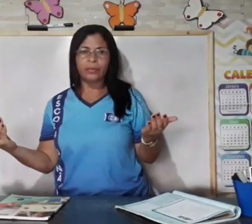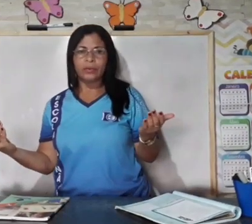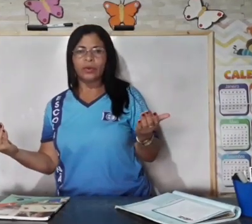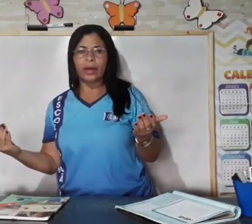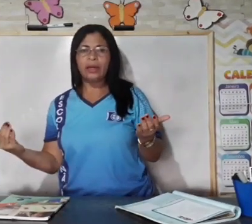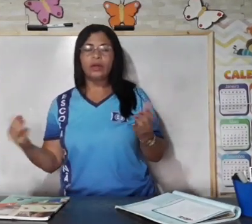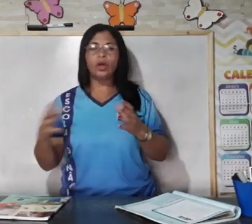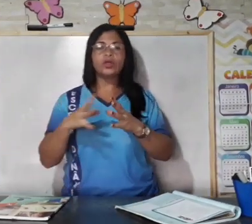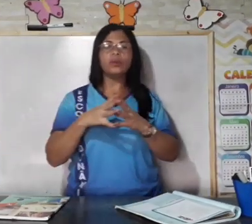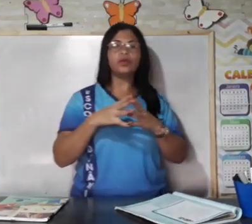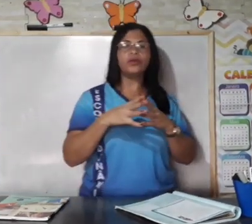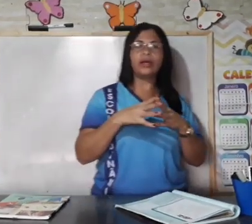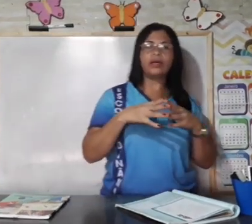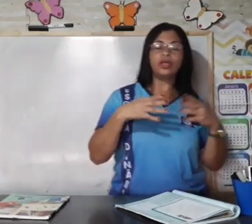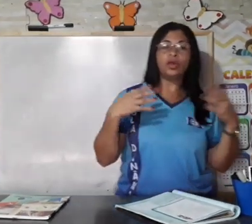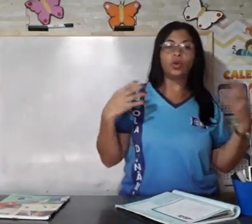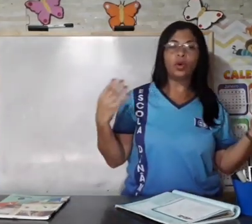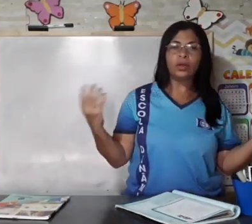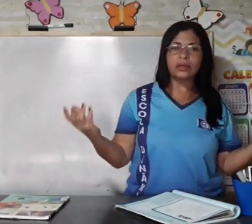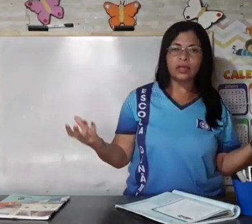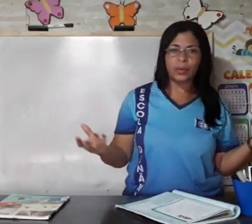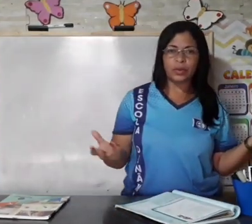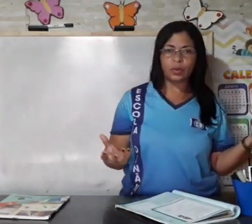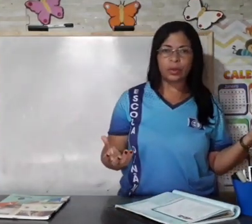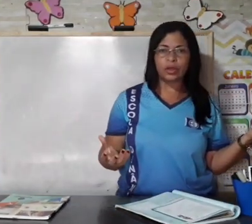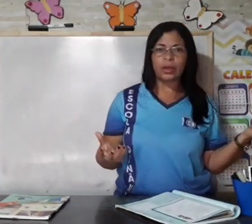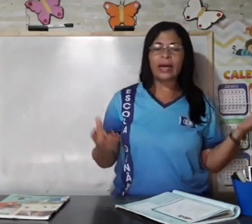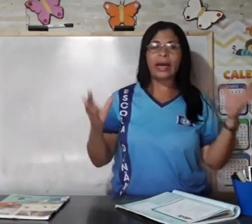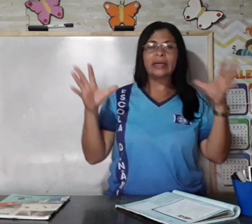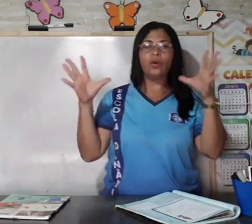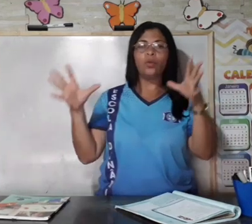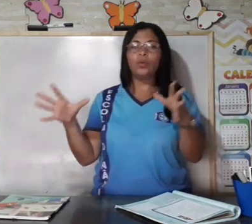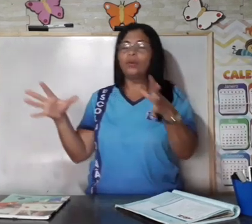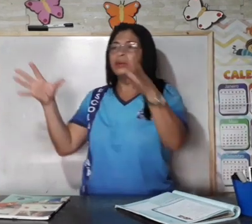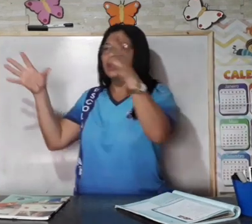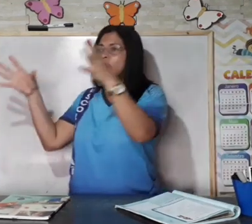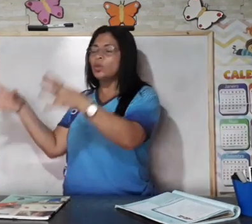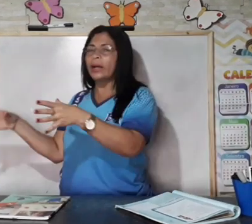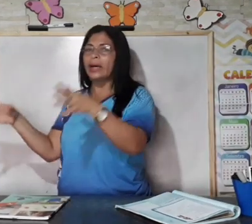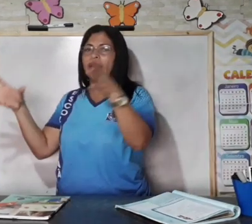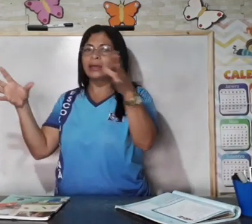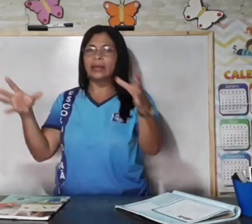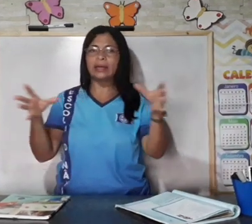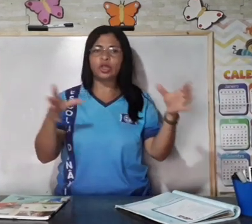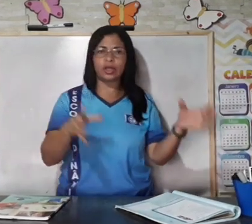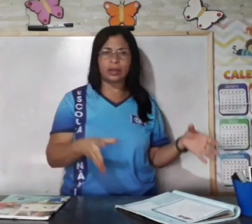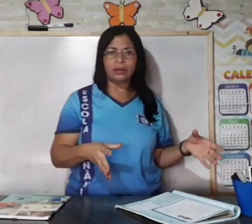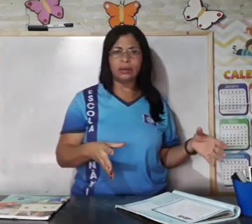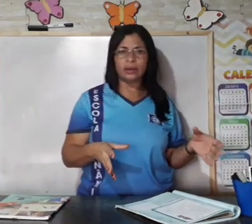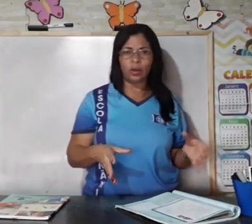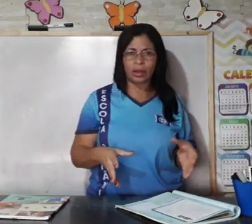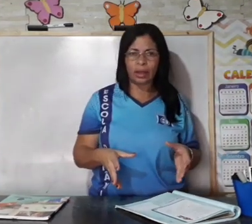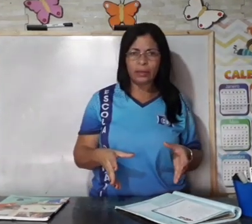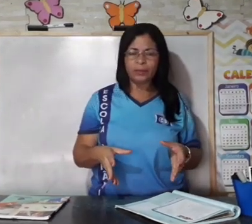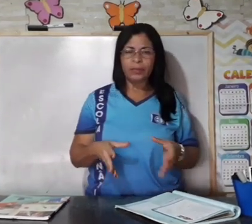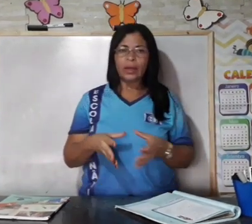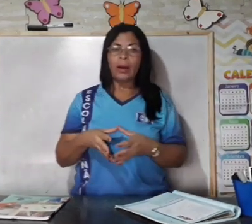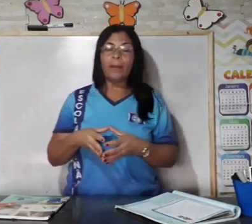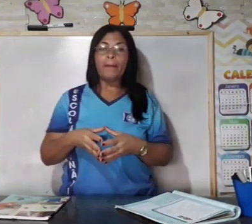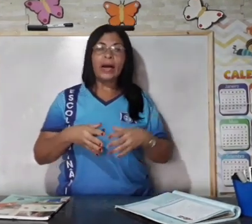não é? Nós somos diferentes de todas as pessoas. Cada um tem sua característica, ok? Mas